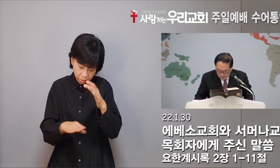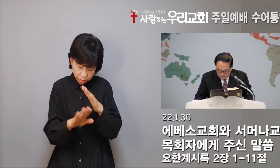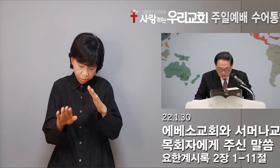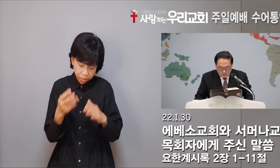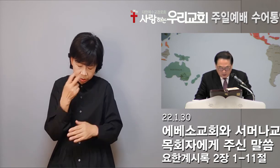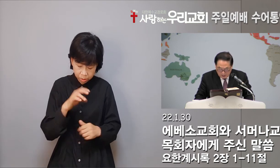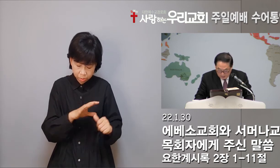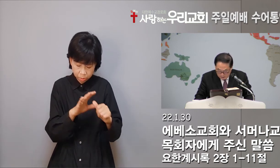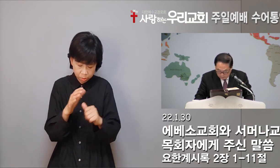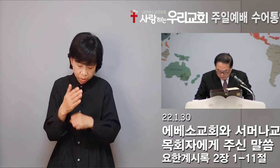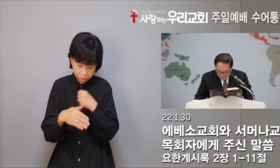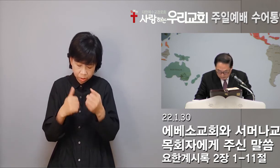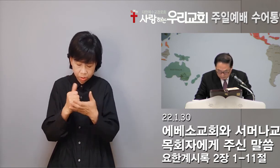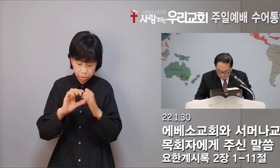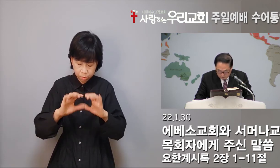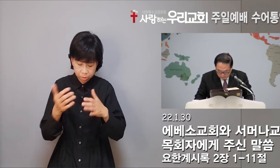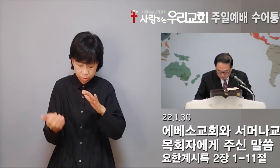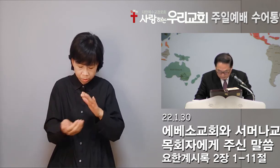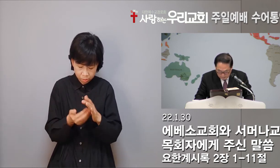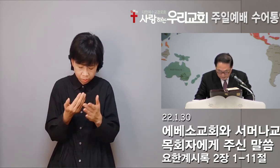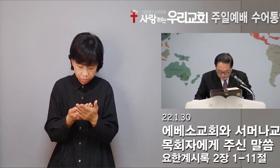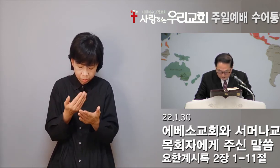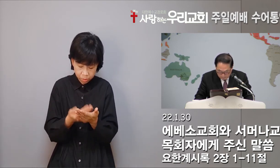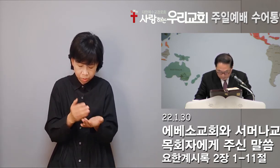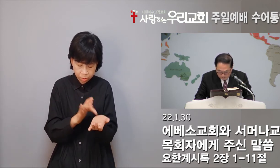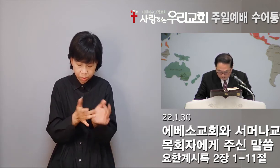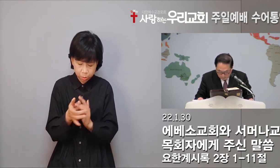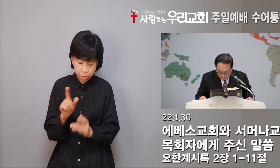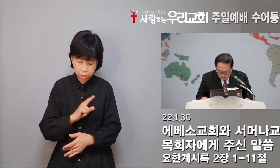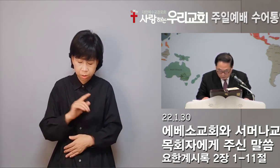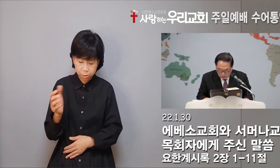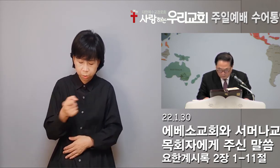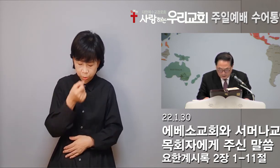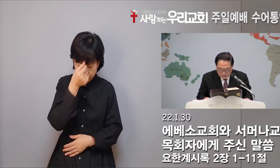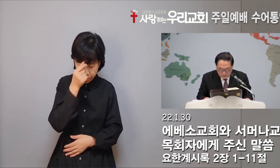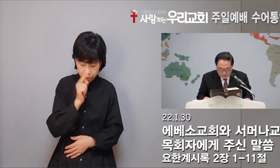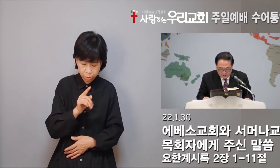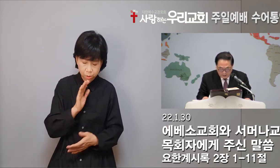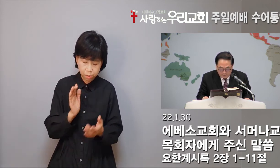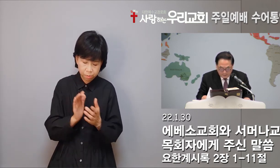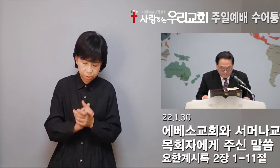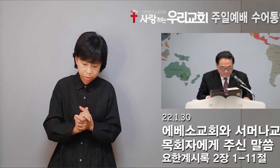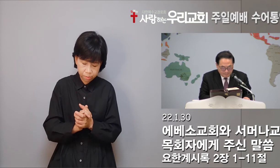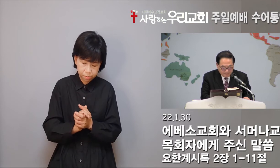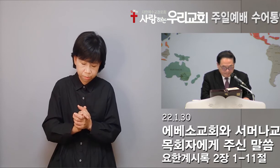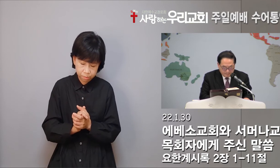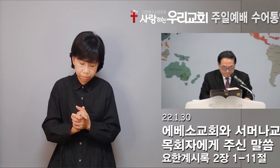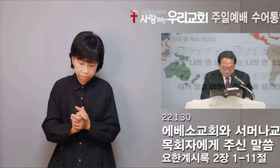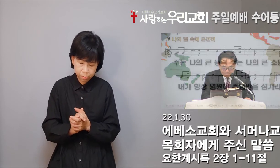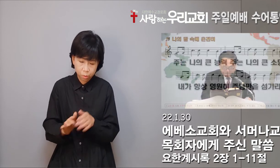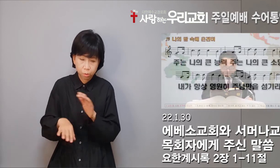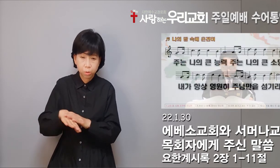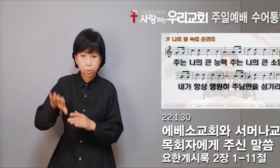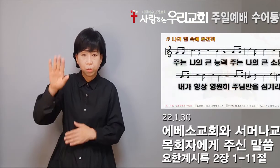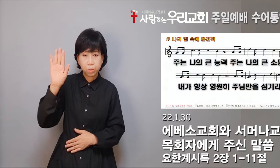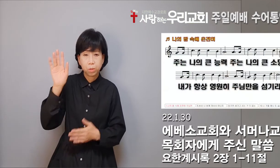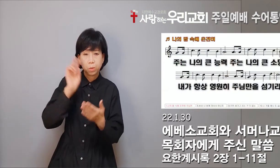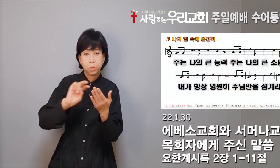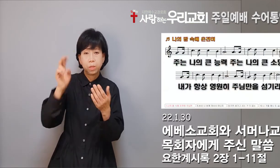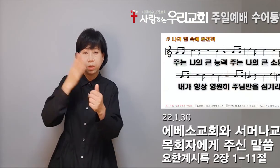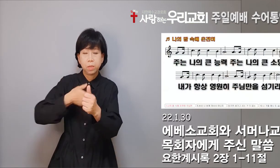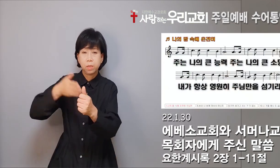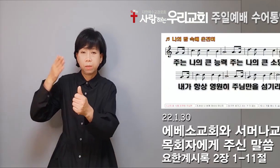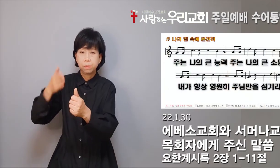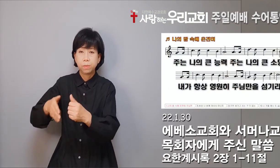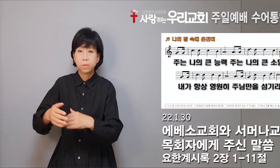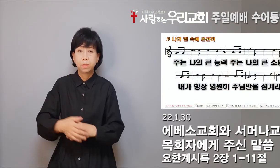살펴주시고 하나님 나라를 이루게 하여 주시옵소서. 예수님 이름으로 기도하옵나이다. 아멘. 우리 오른손 들고